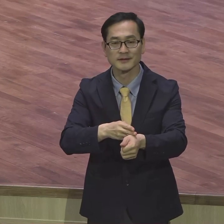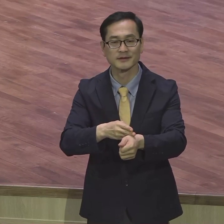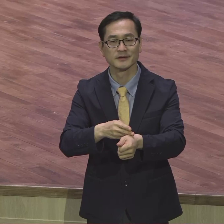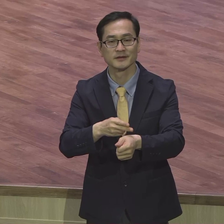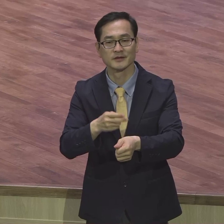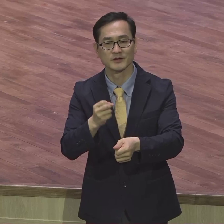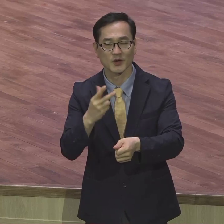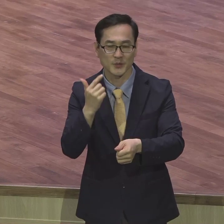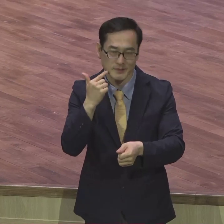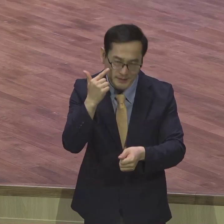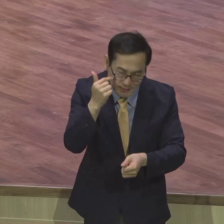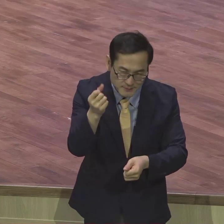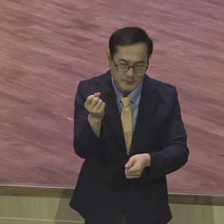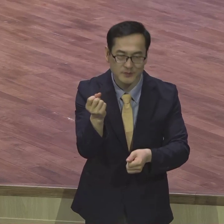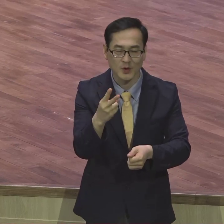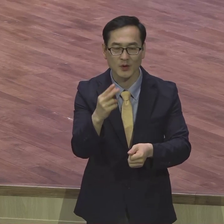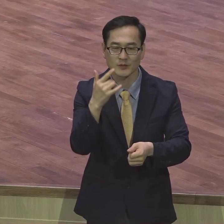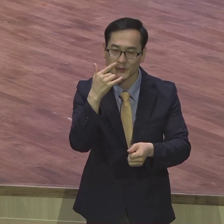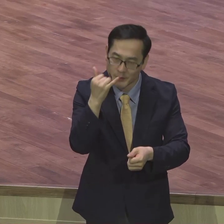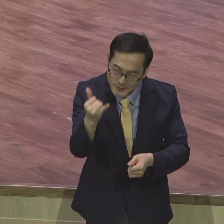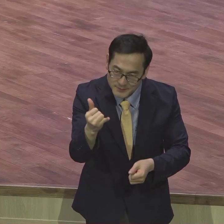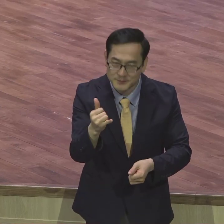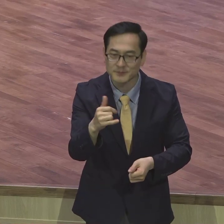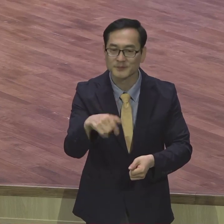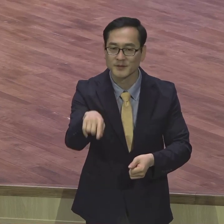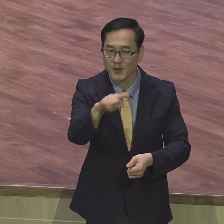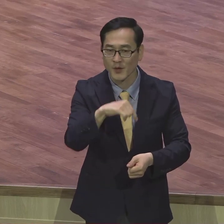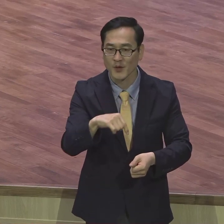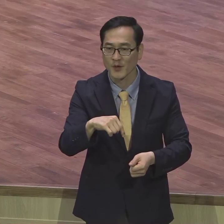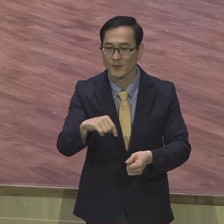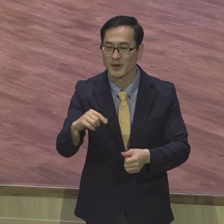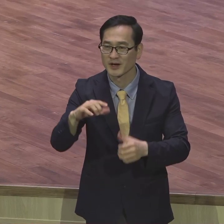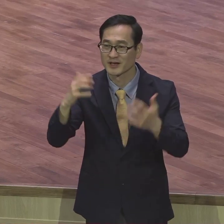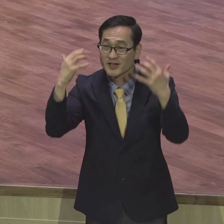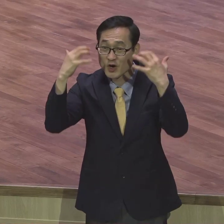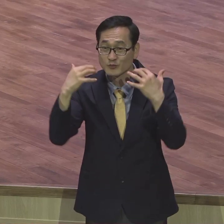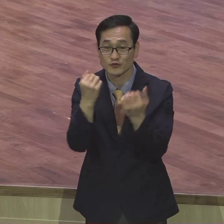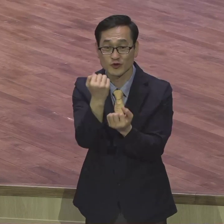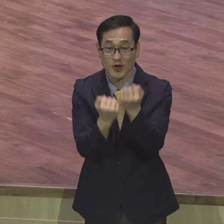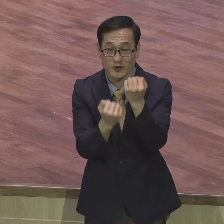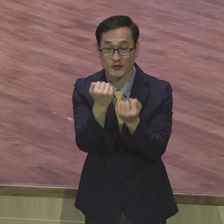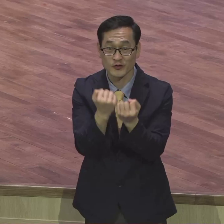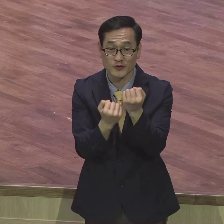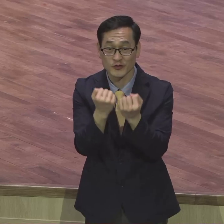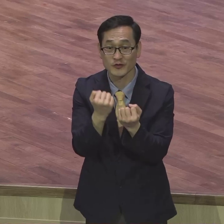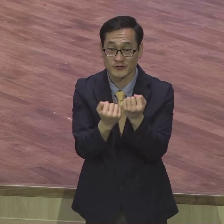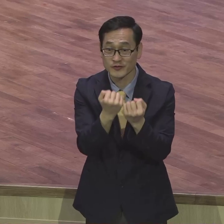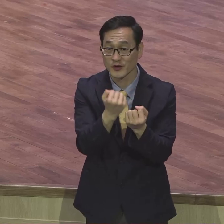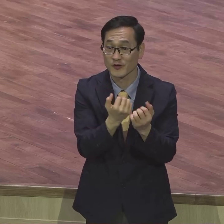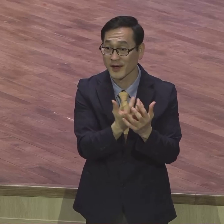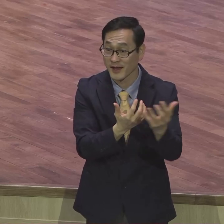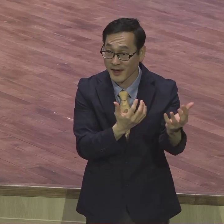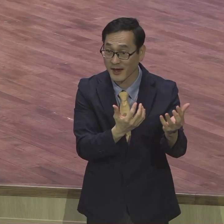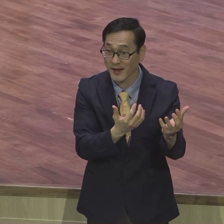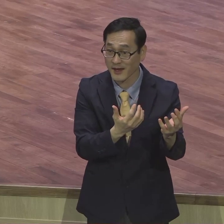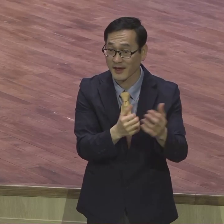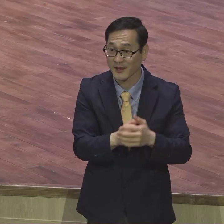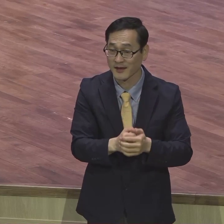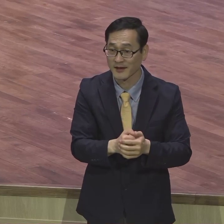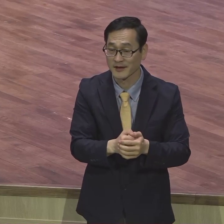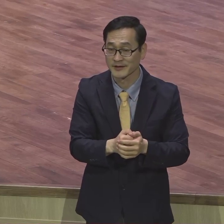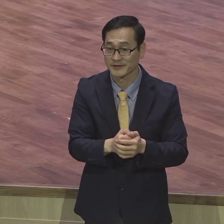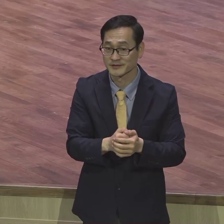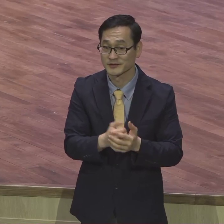학부형 우리 서머 페스티발 여름 수련회를 바꿨어요. 서머 페스티발을 참 좋아자.